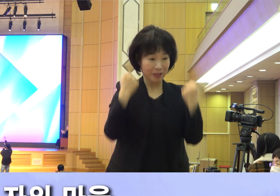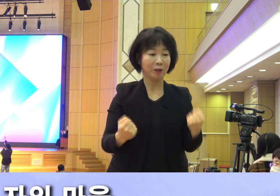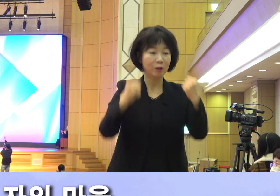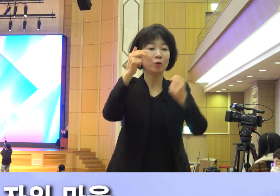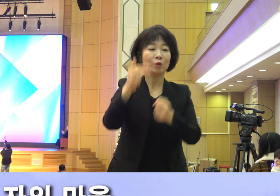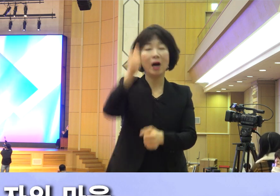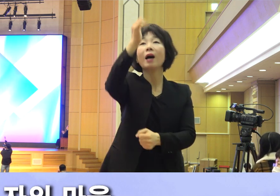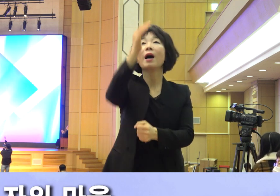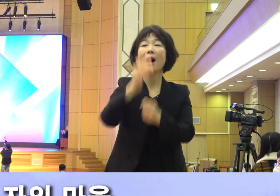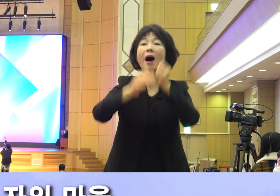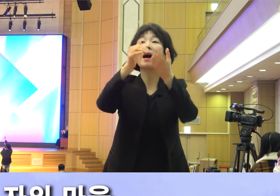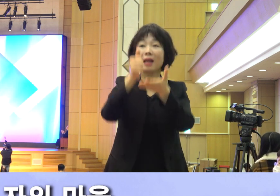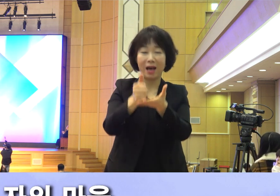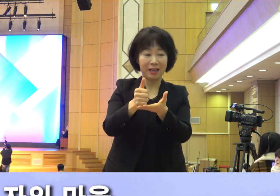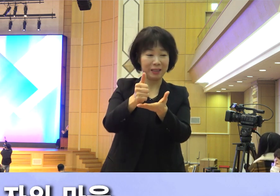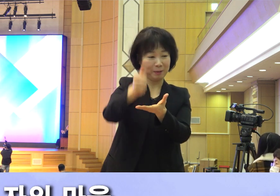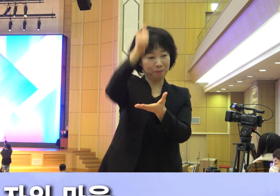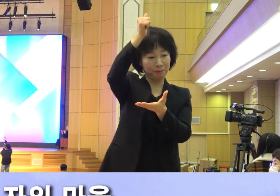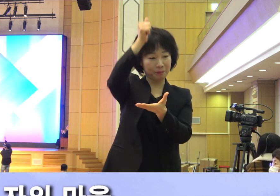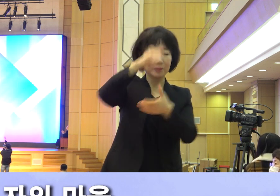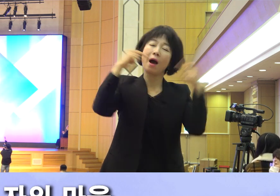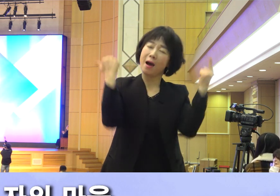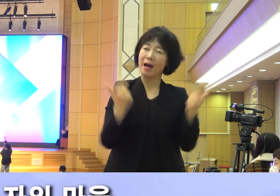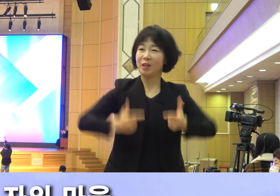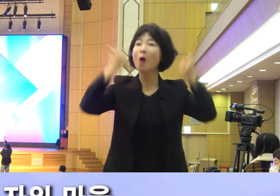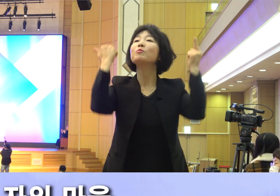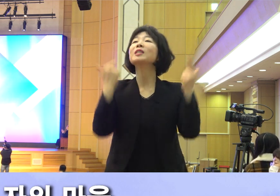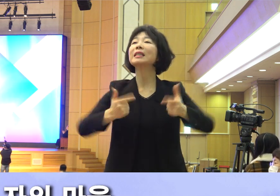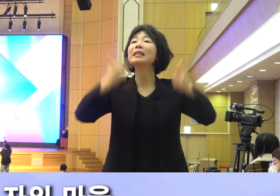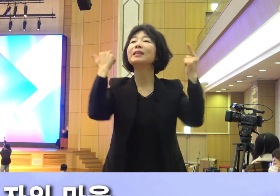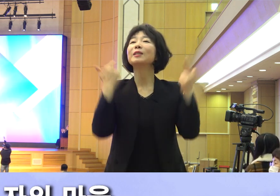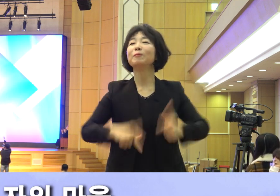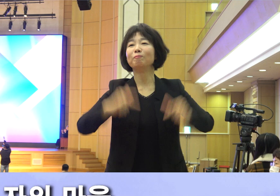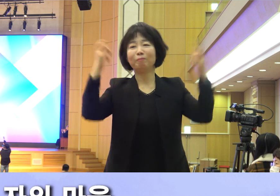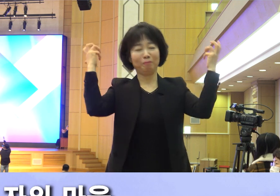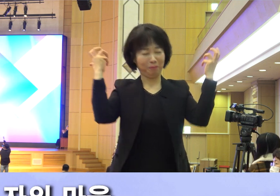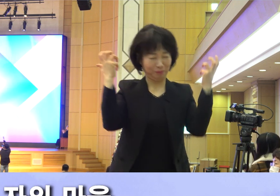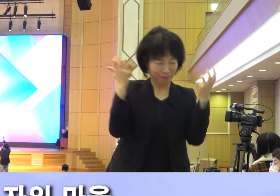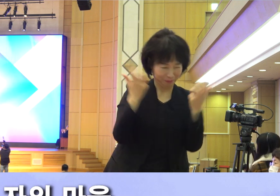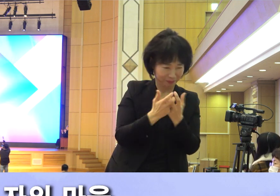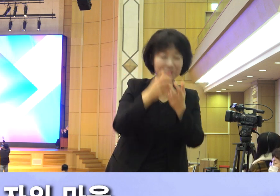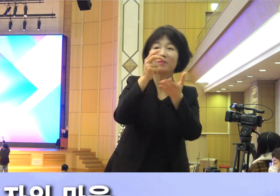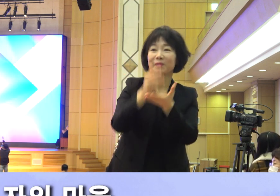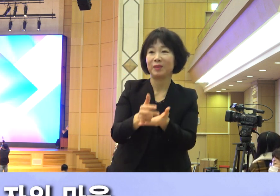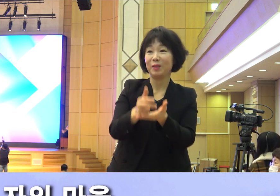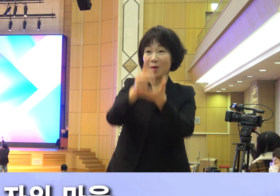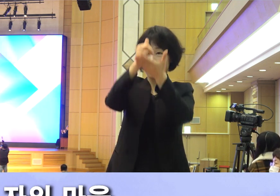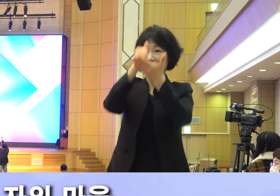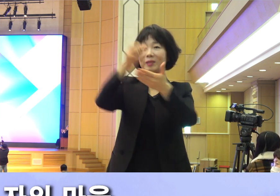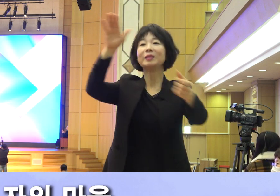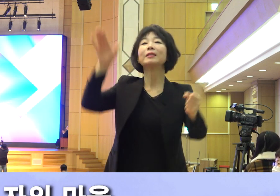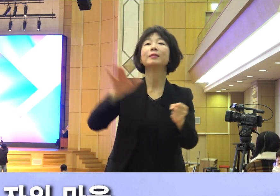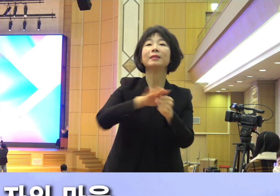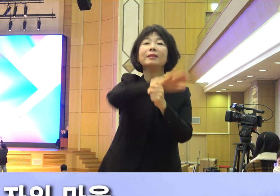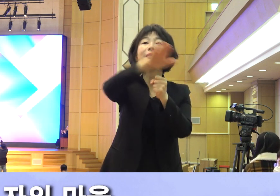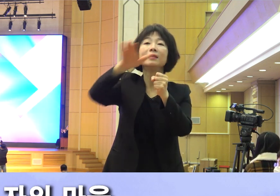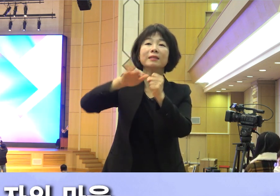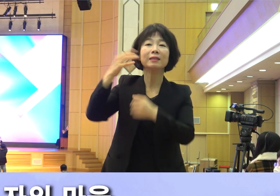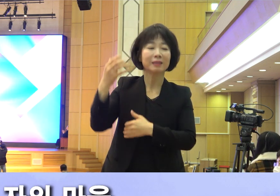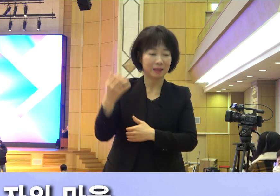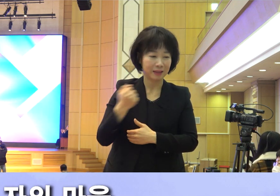살아계신 주 나의 하나님 언제나 넘치는 주의 사랑으로 내